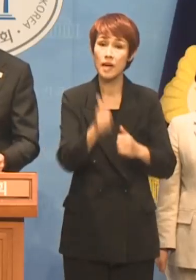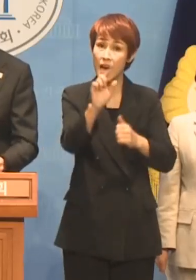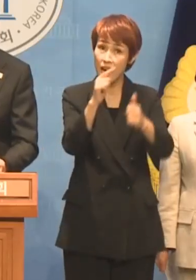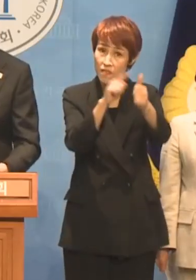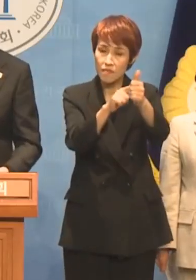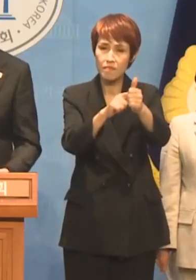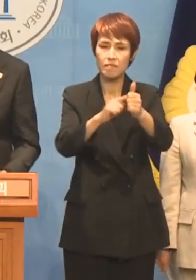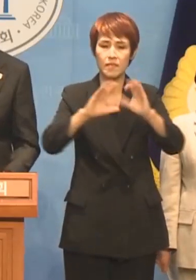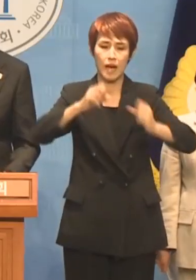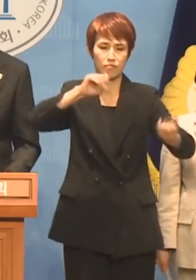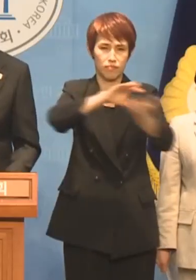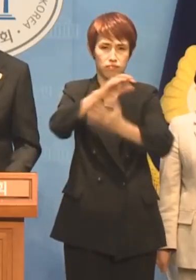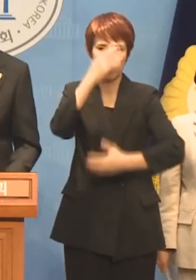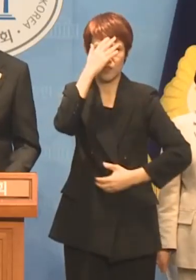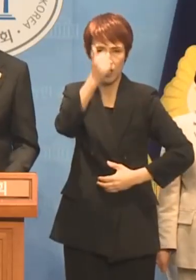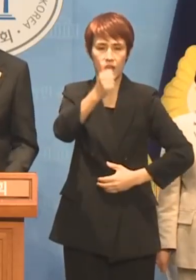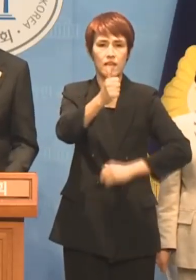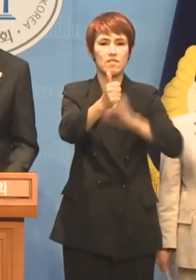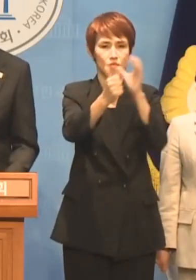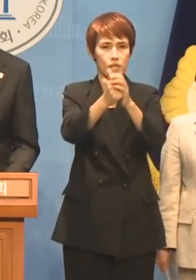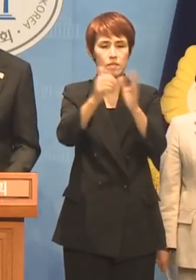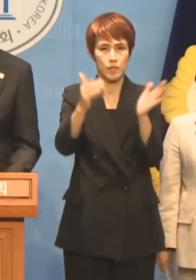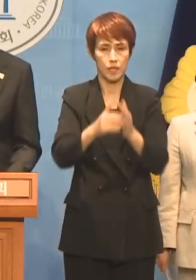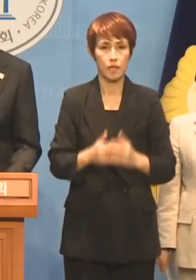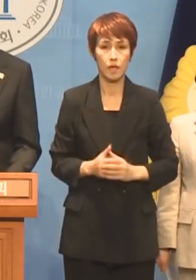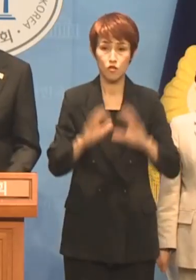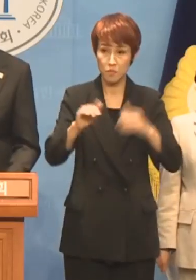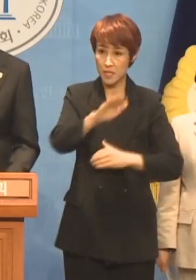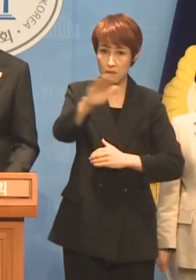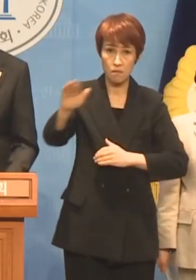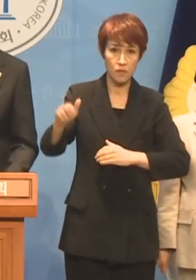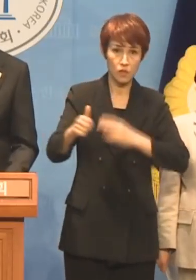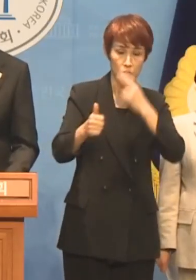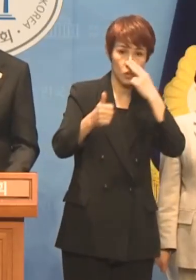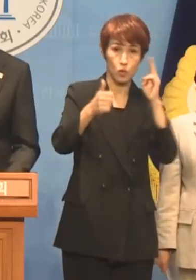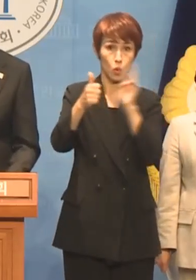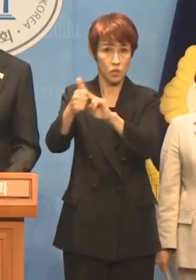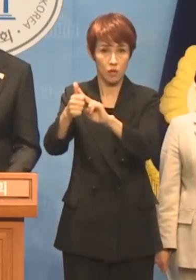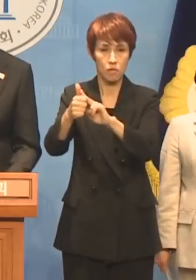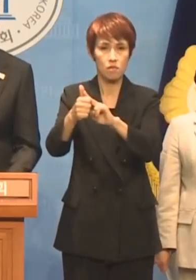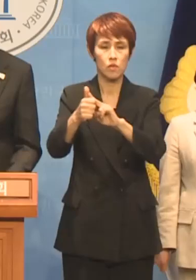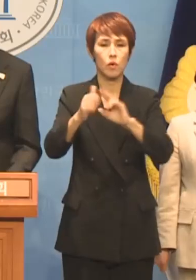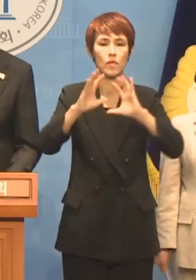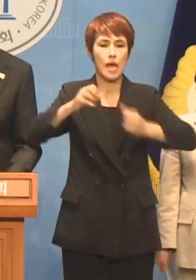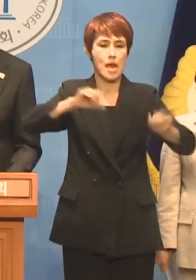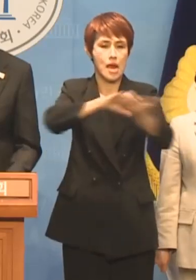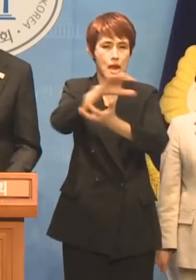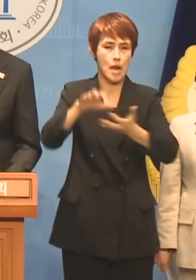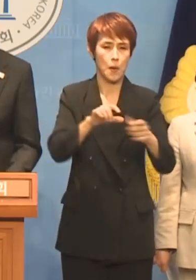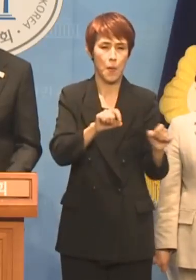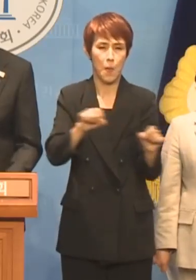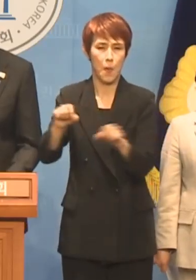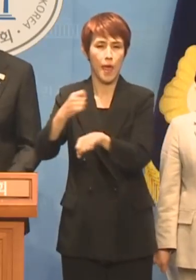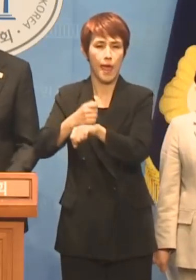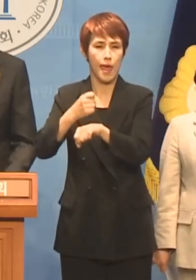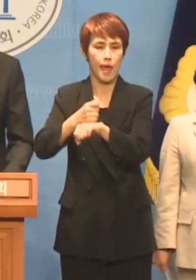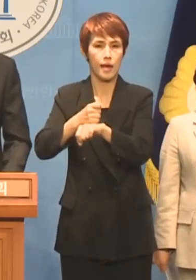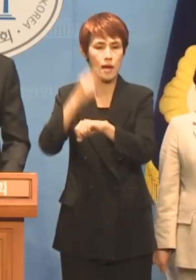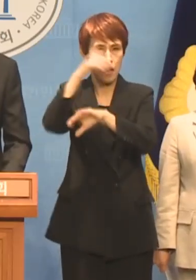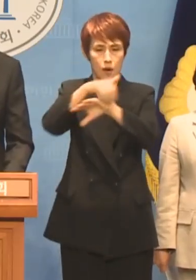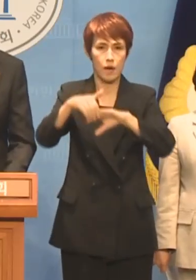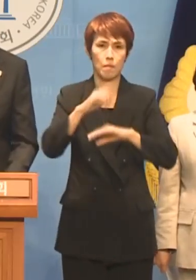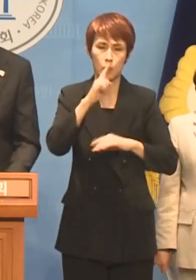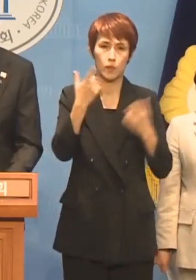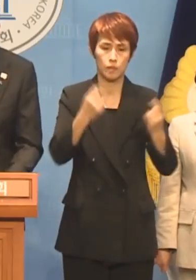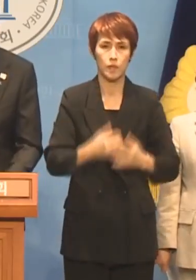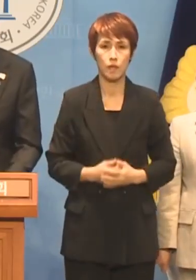내란의 수괴로 등극했습니다. 국민을 향한 도전이자 내란의 장기화 획책 발언입니다. 한덕수 총리